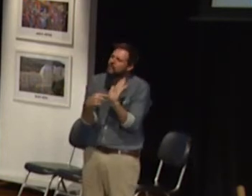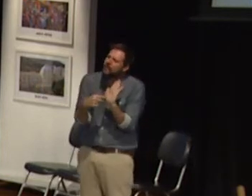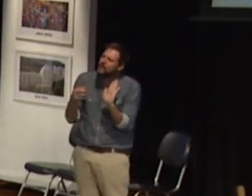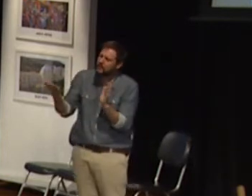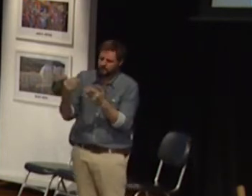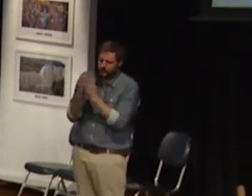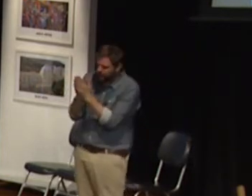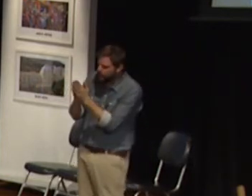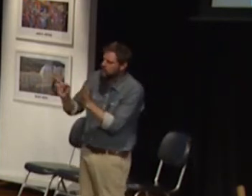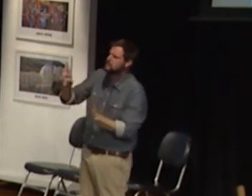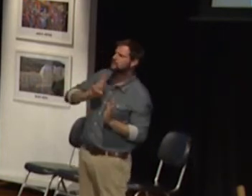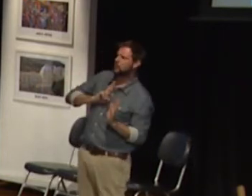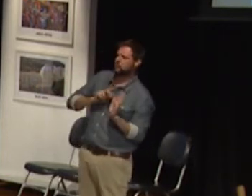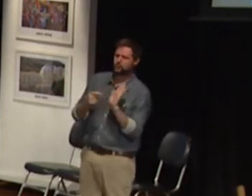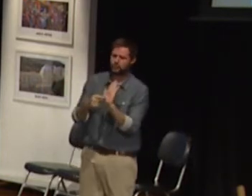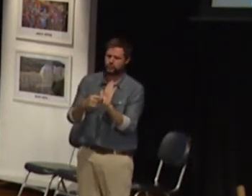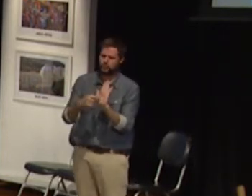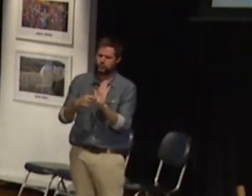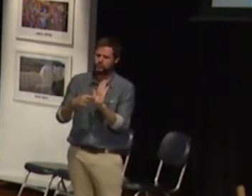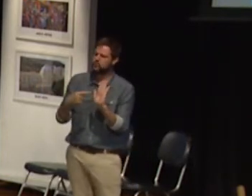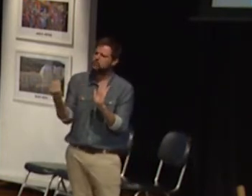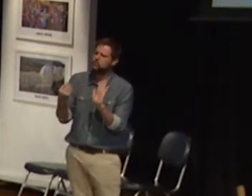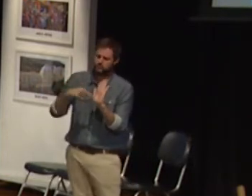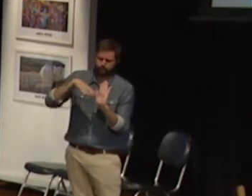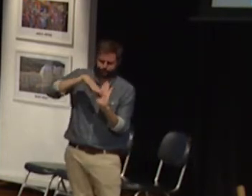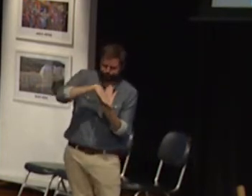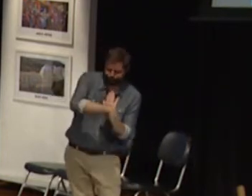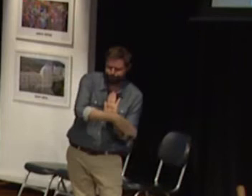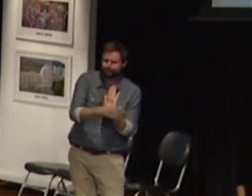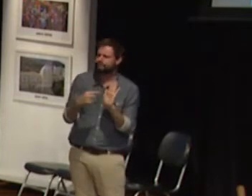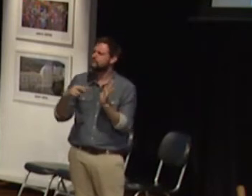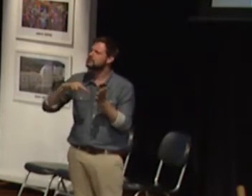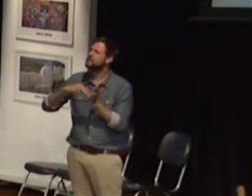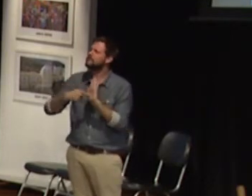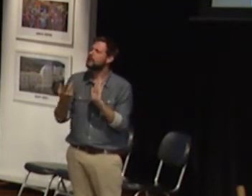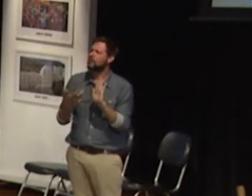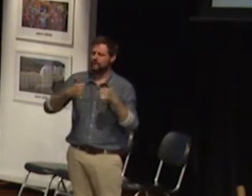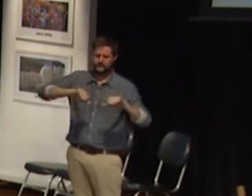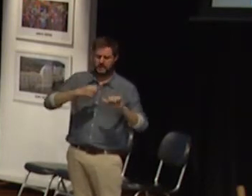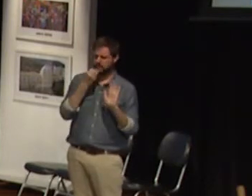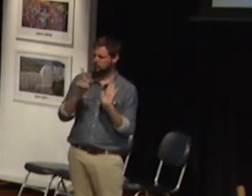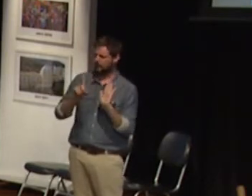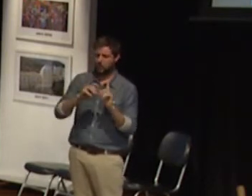Ivana, e aí conversamos com ela, olha, por favor, nós temos interesse em que isso venha a melhorar, sabe? Que essa